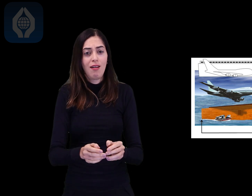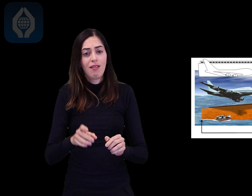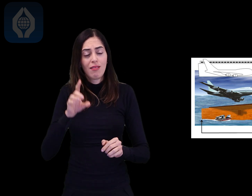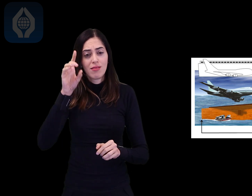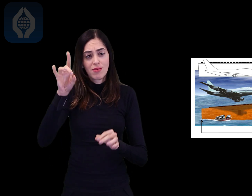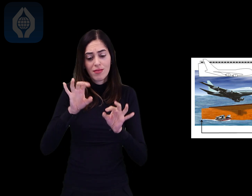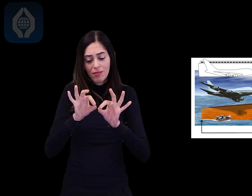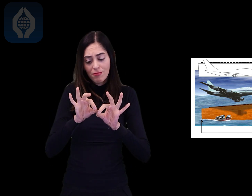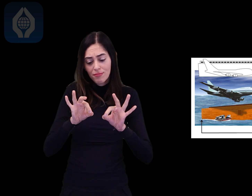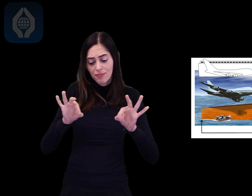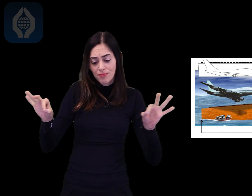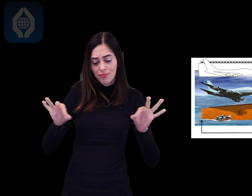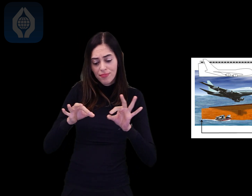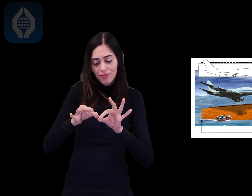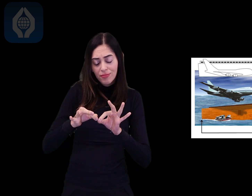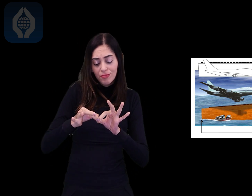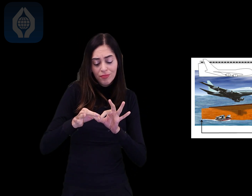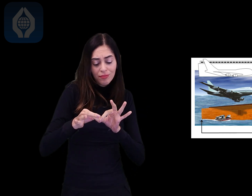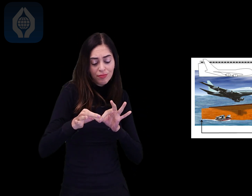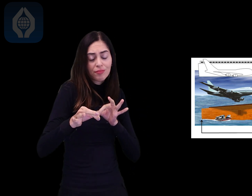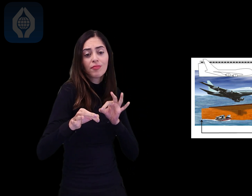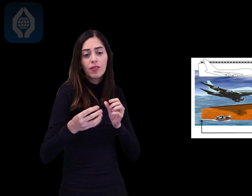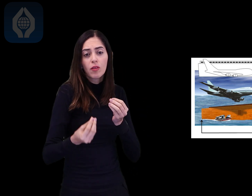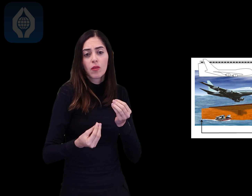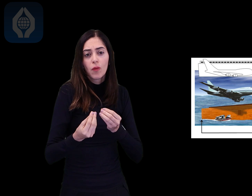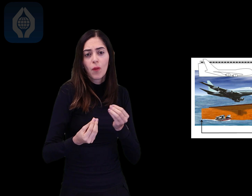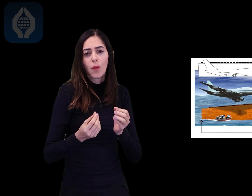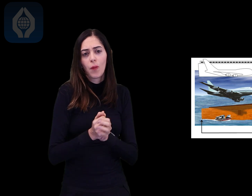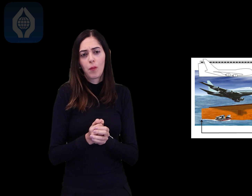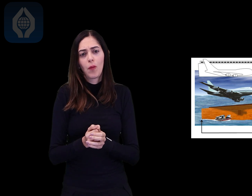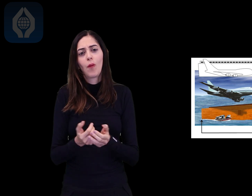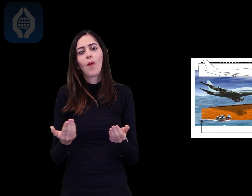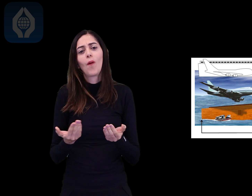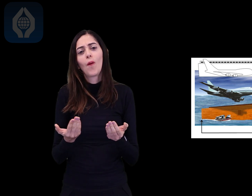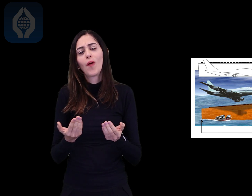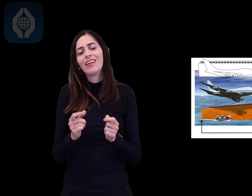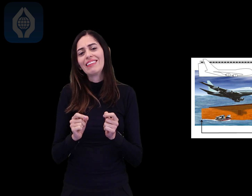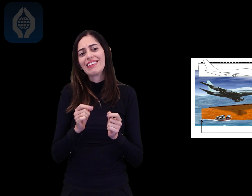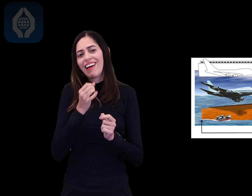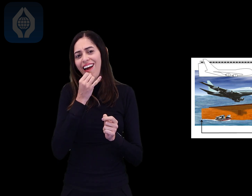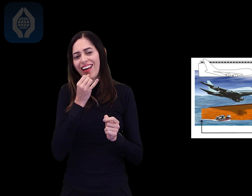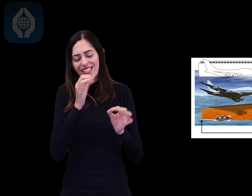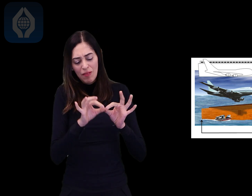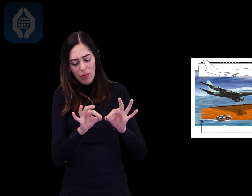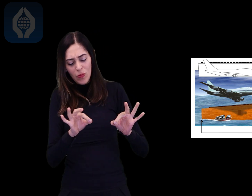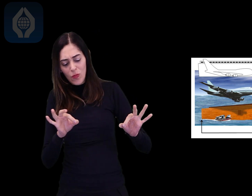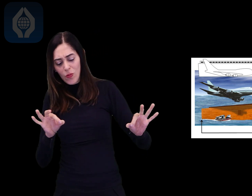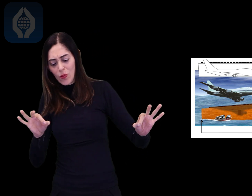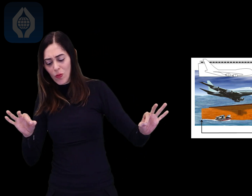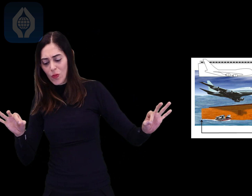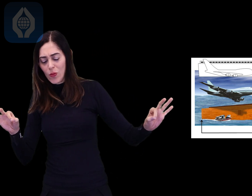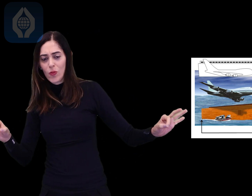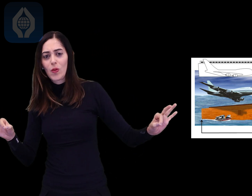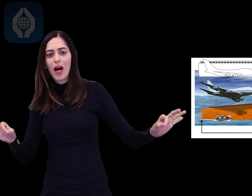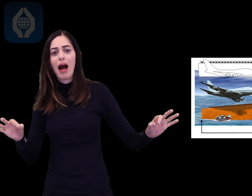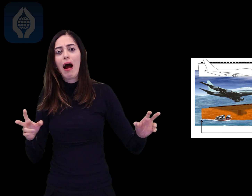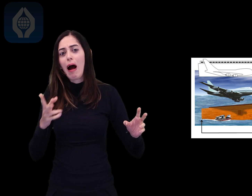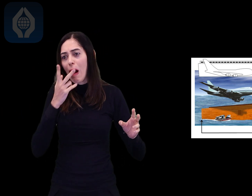têm um significado para nós hoje em dia. As medidas que Deus deu a Noé para a arca são proporcionais